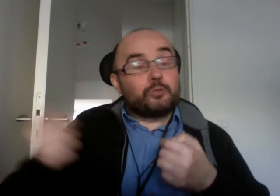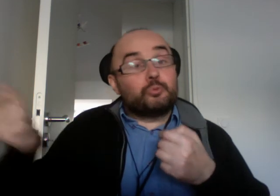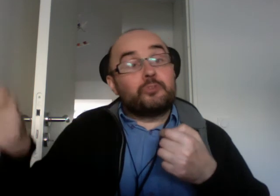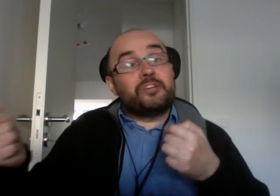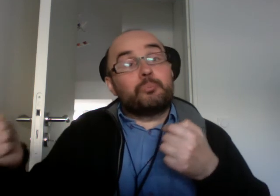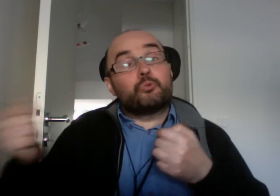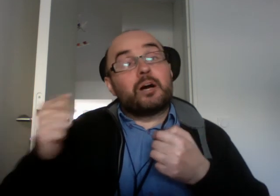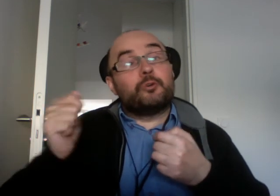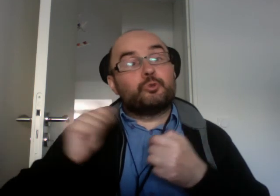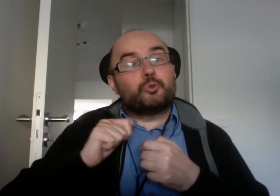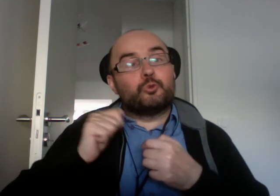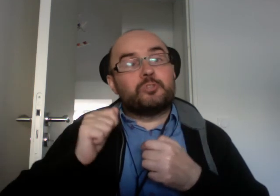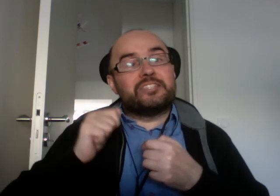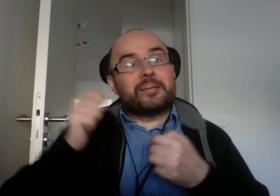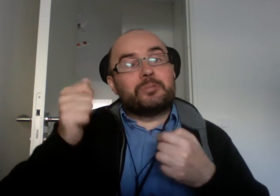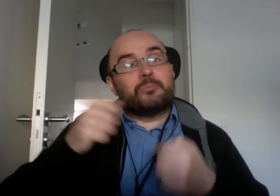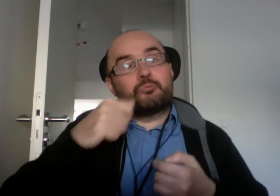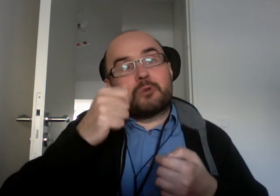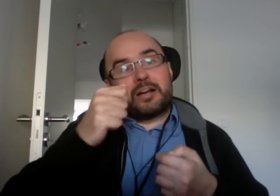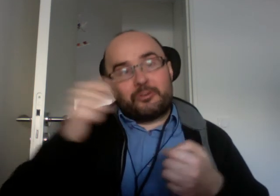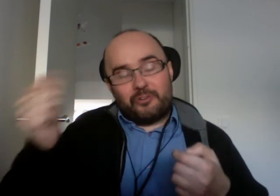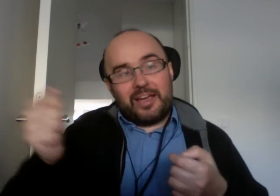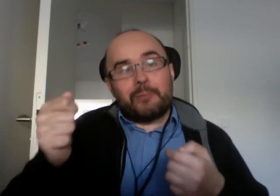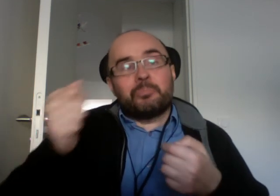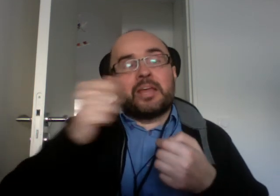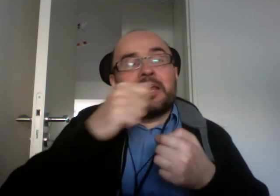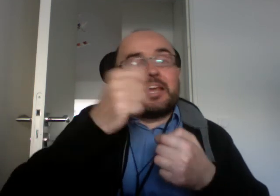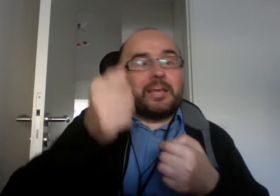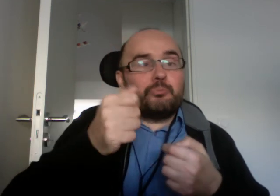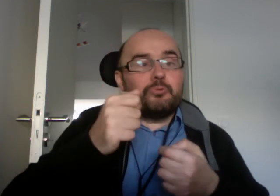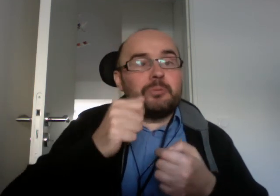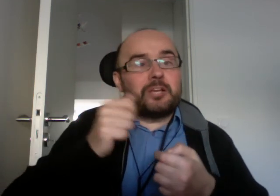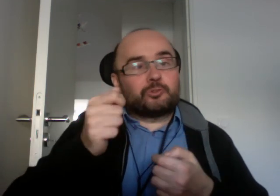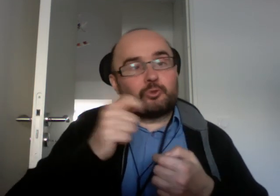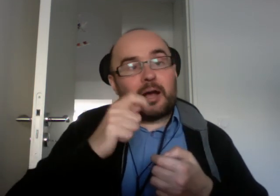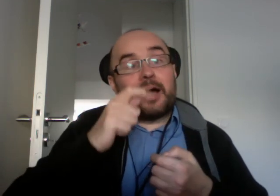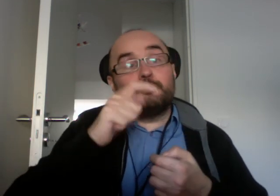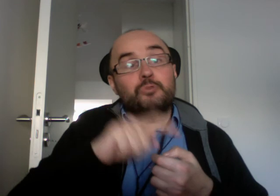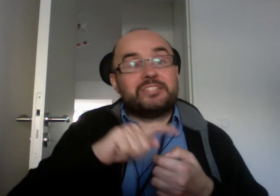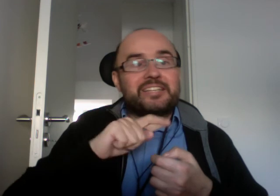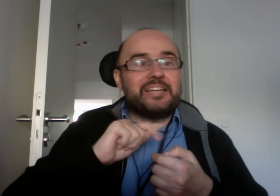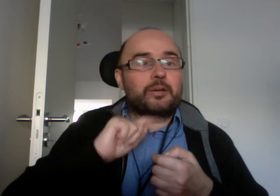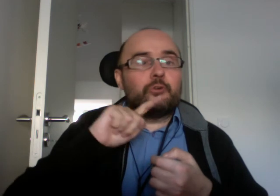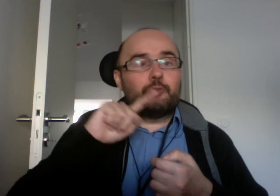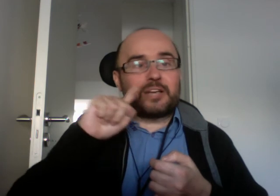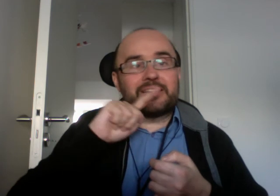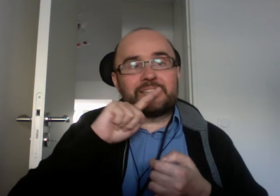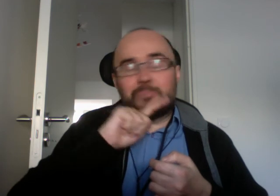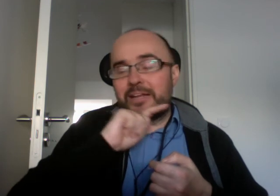.leautonaudesamis.fr et puis bien sûr à nous laisser votre adresse mail